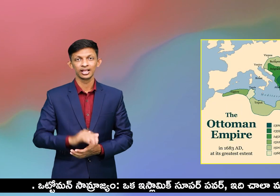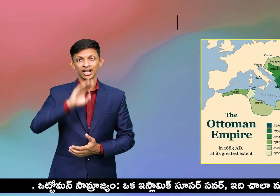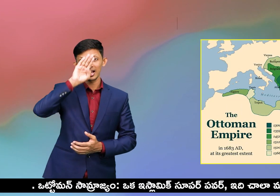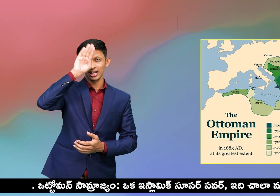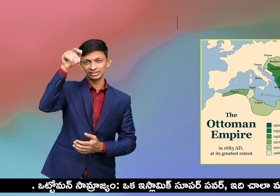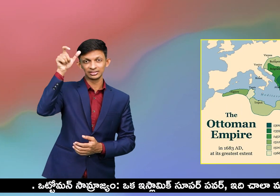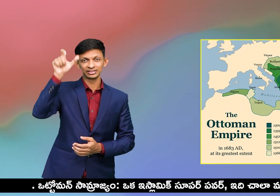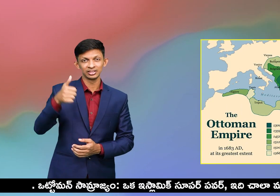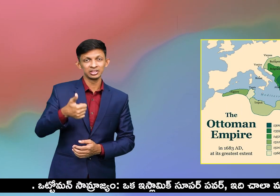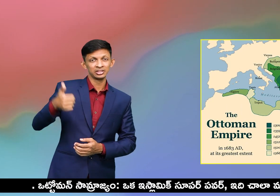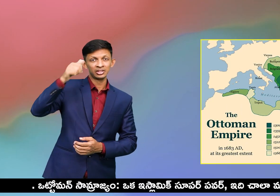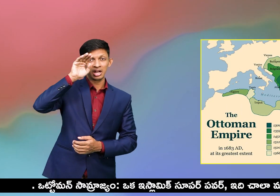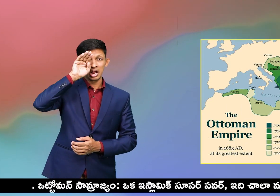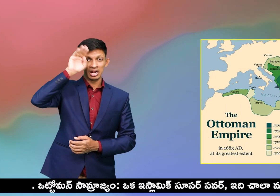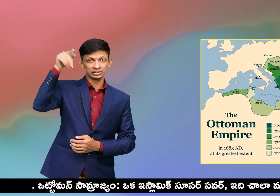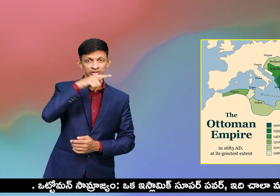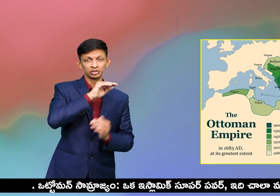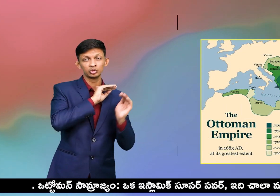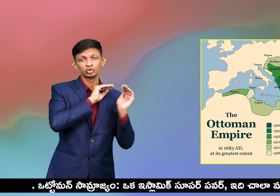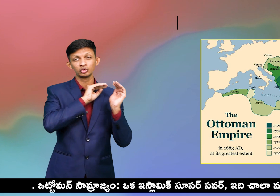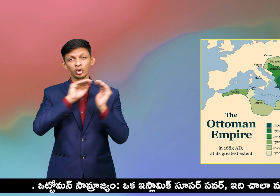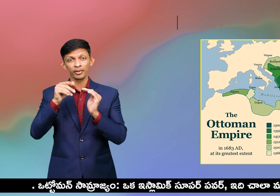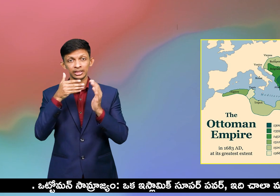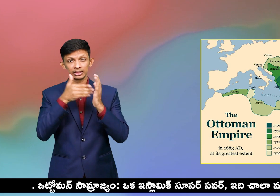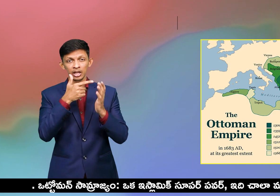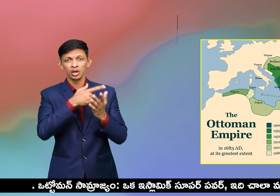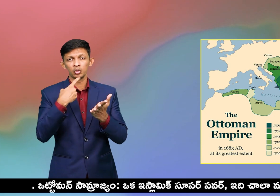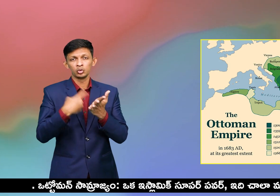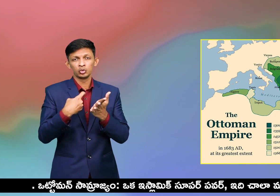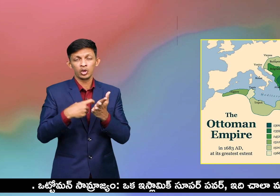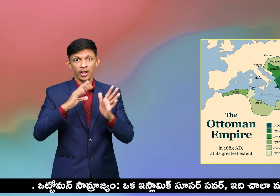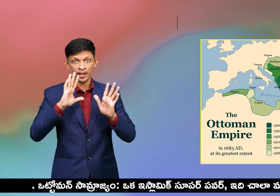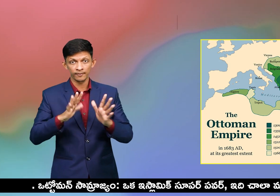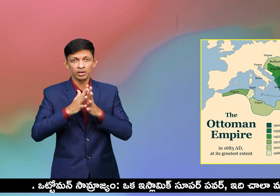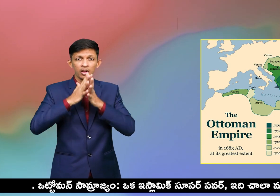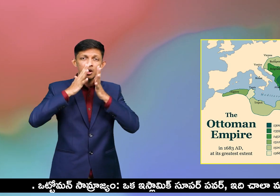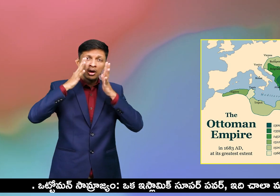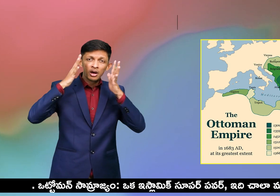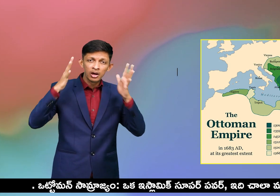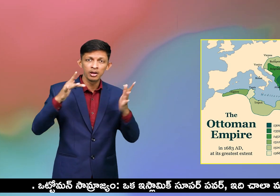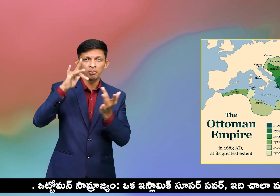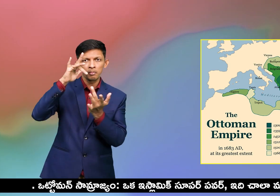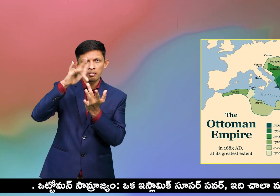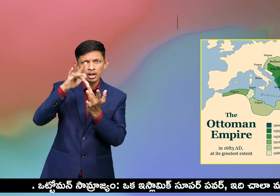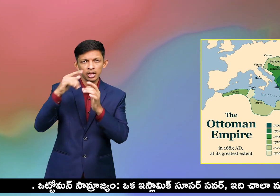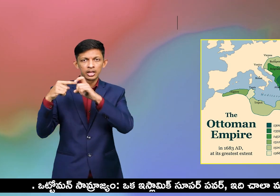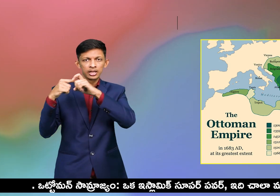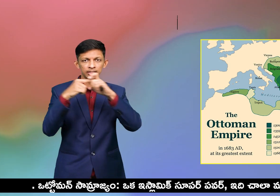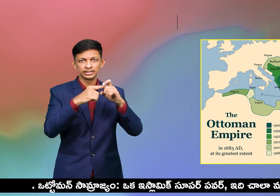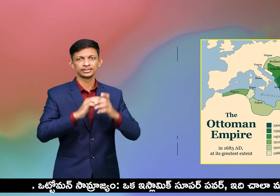5. ఒట్టోమన్ సామ్రాజ్యం. ఒక ఇస్లామిక్ సూపర్ పవర్, ఇది చాలా మధ్యప్రాచ్యాన్ని